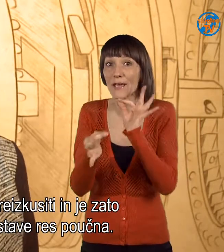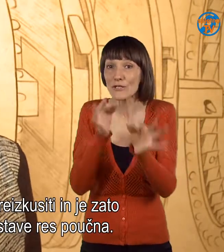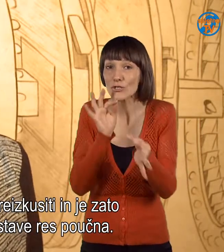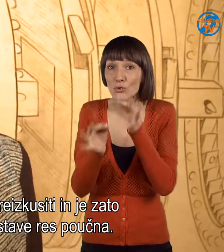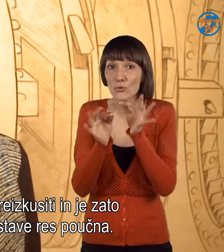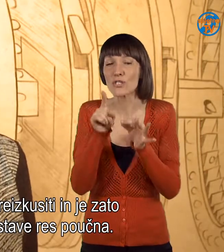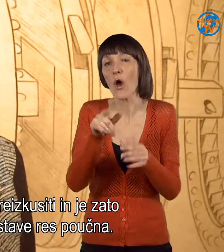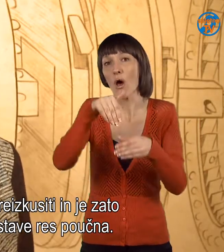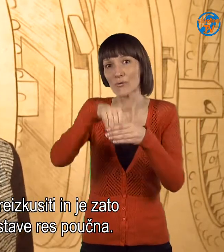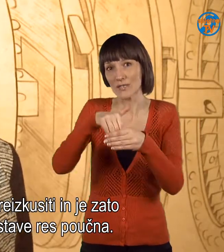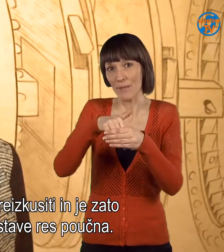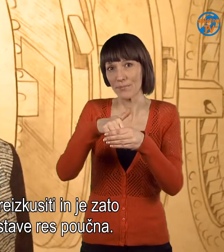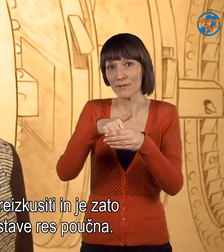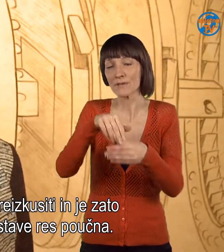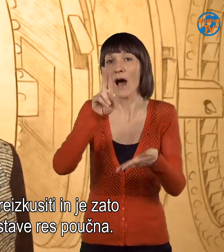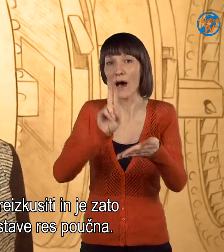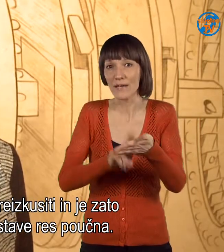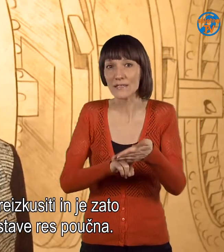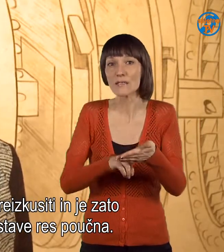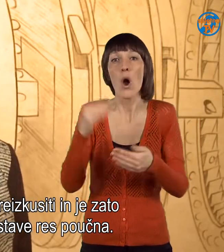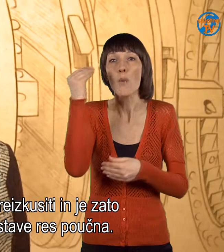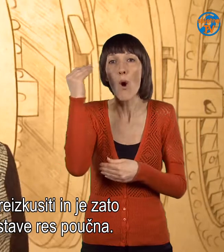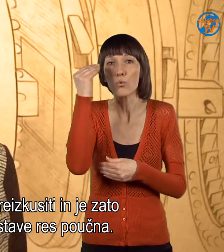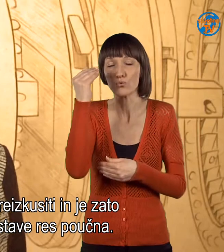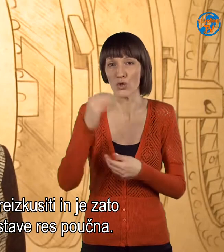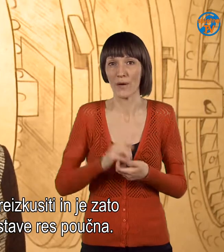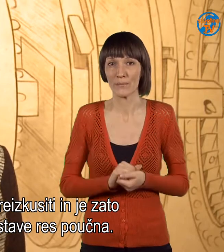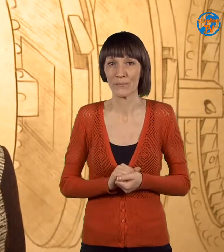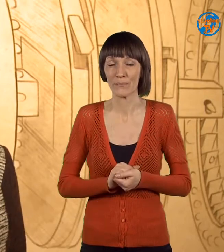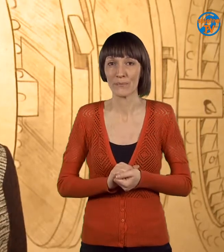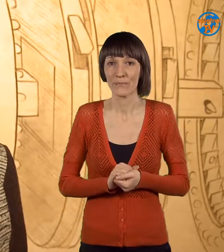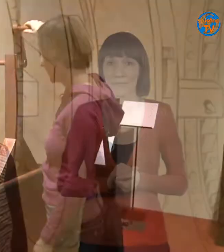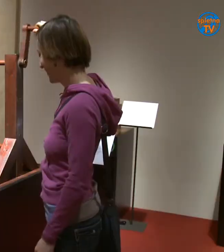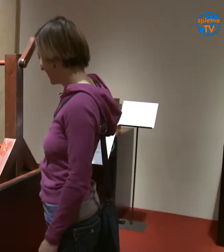zato vsebina razstave res poučna.